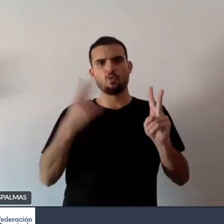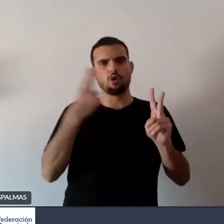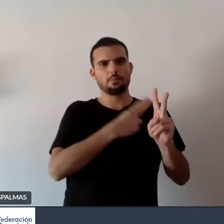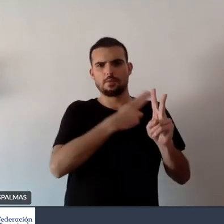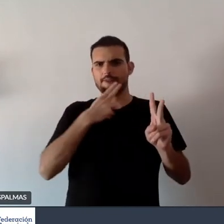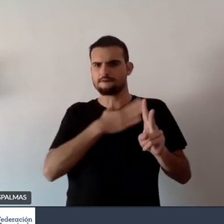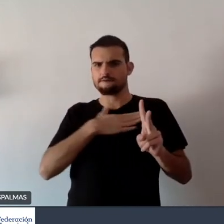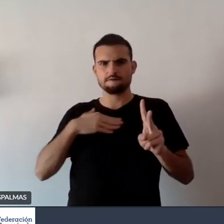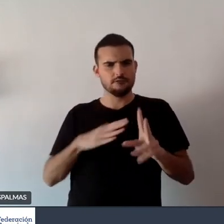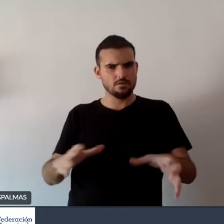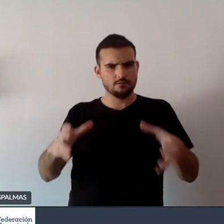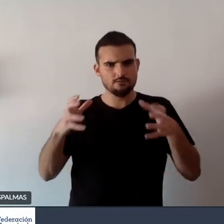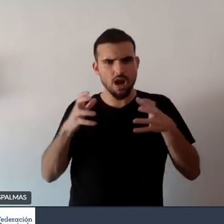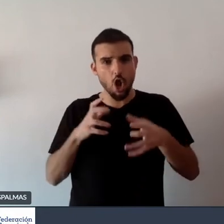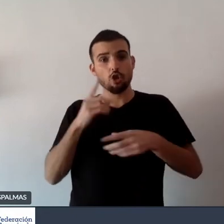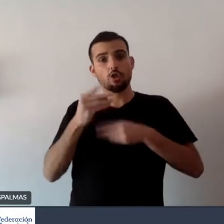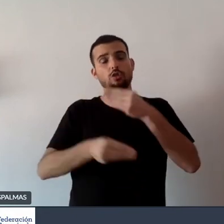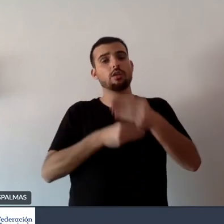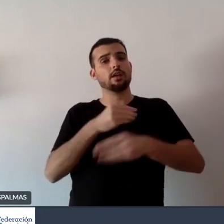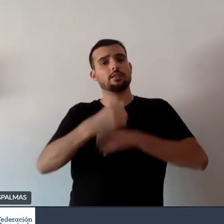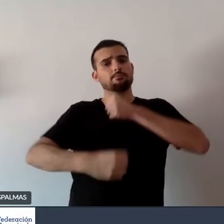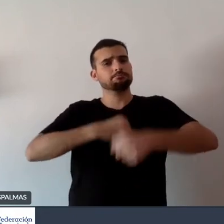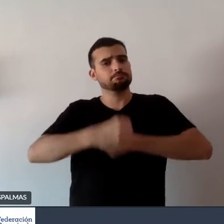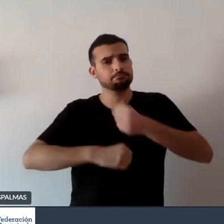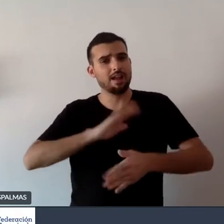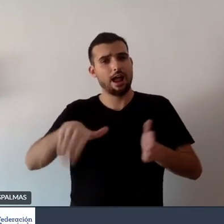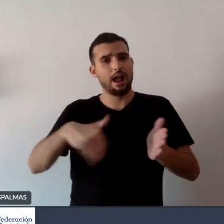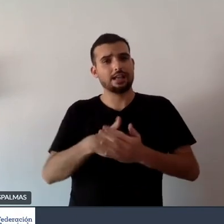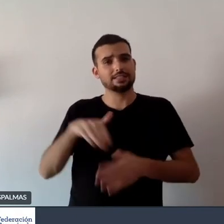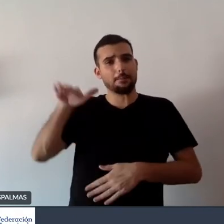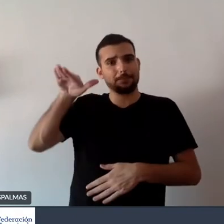se abre directamente y la continuación lo va a coger un pequeño.